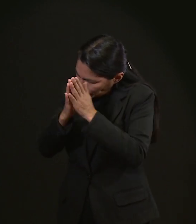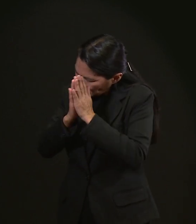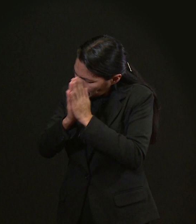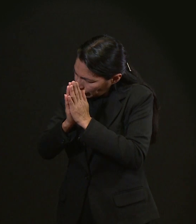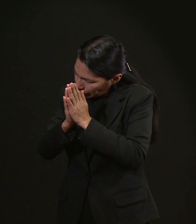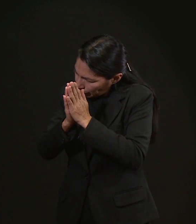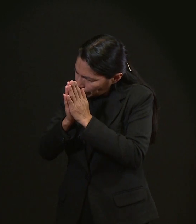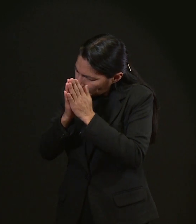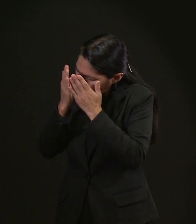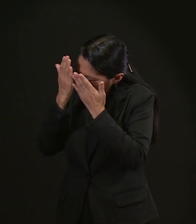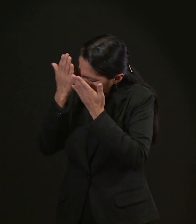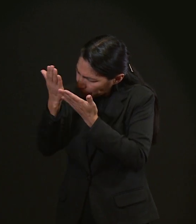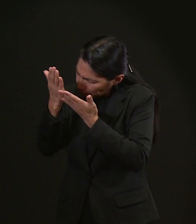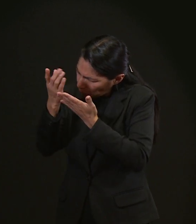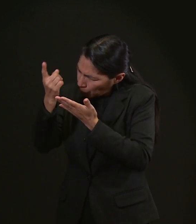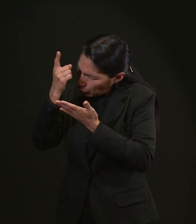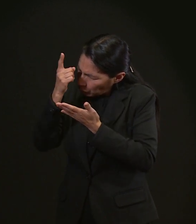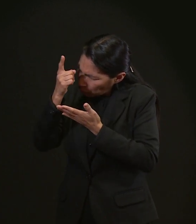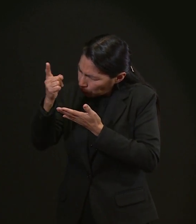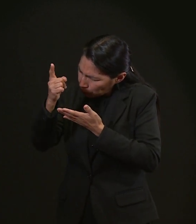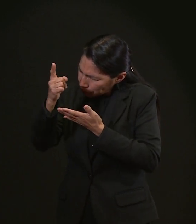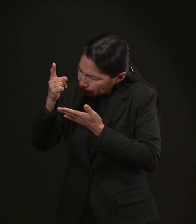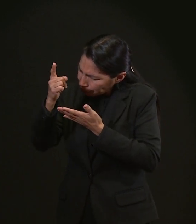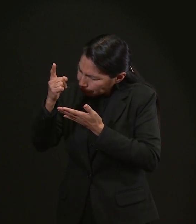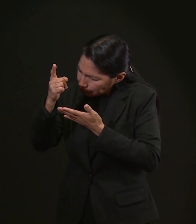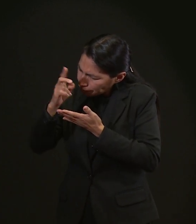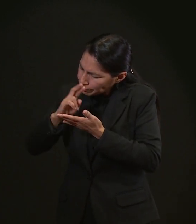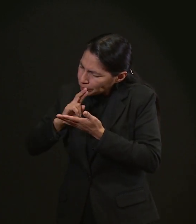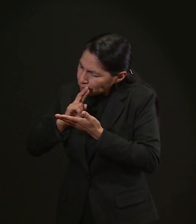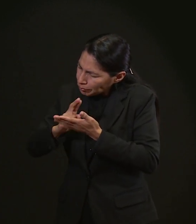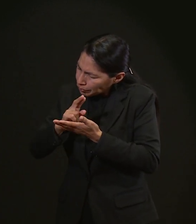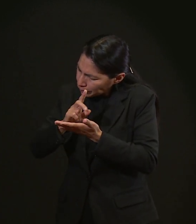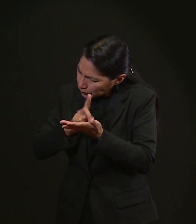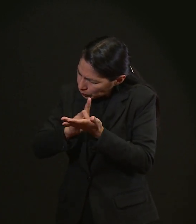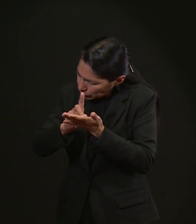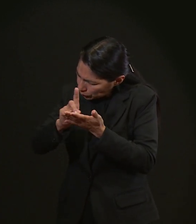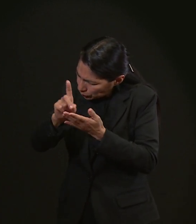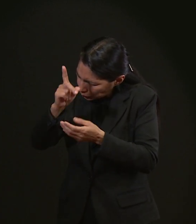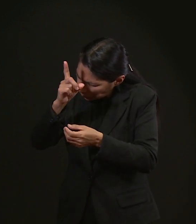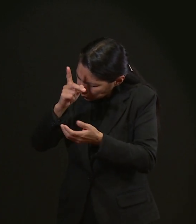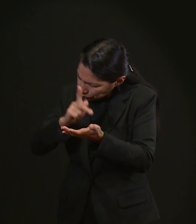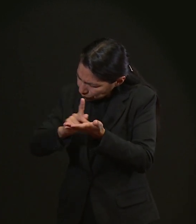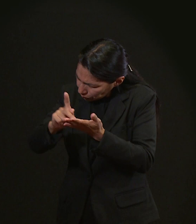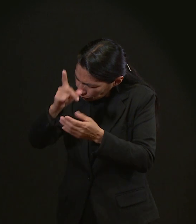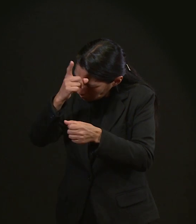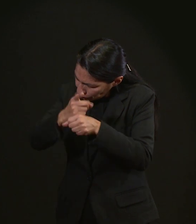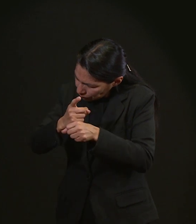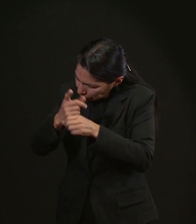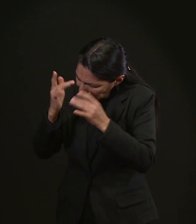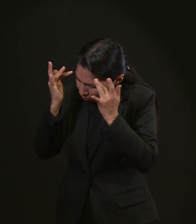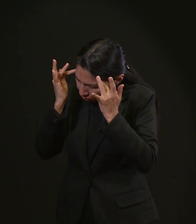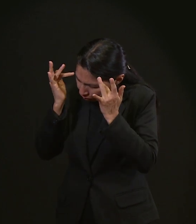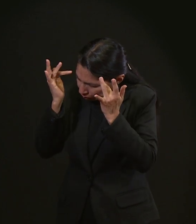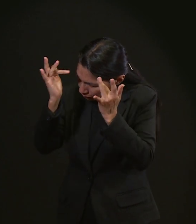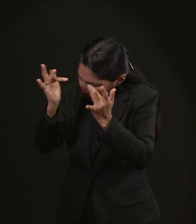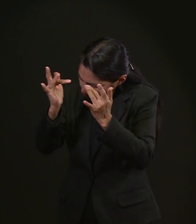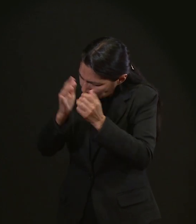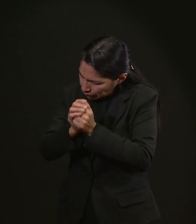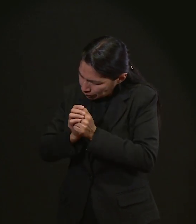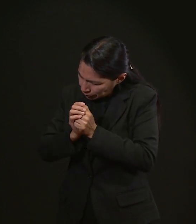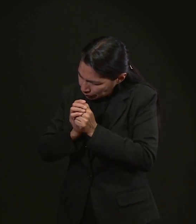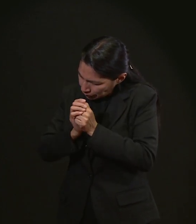te pedimos que las haya las hagas tuyas y que tú seas de acuerdo a tu santa